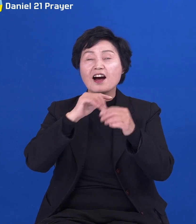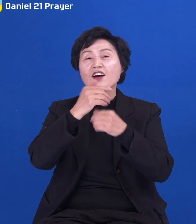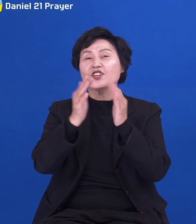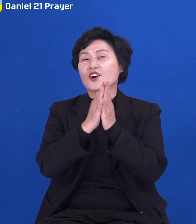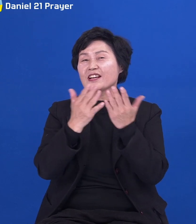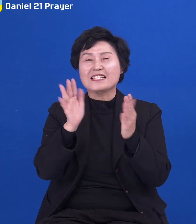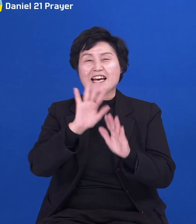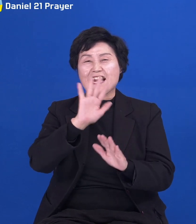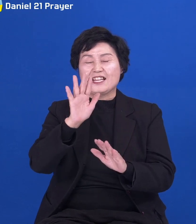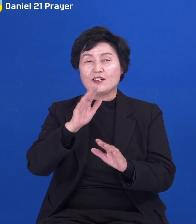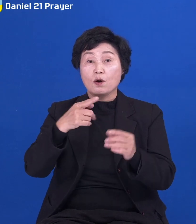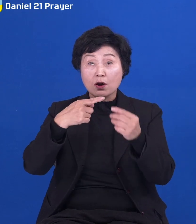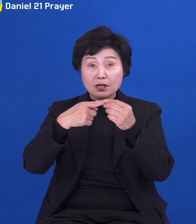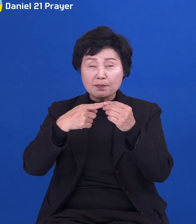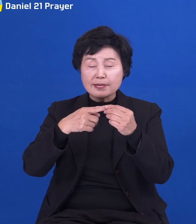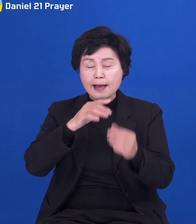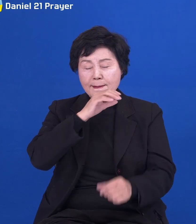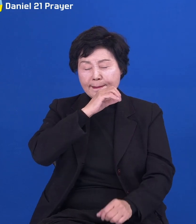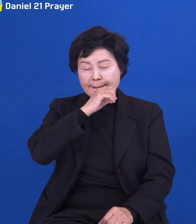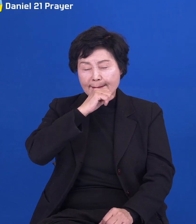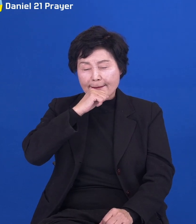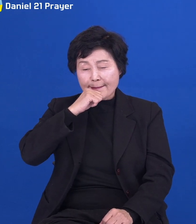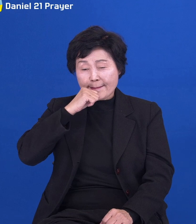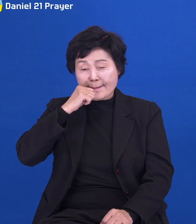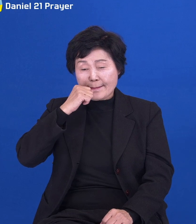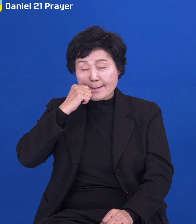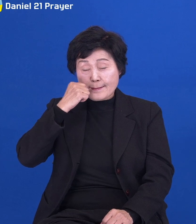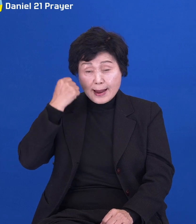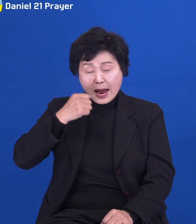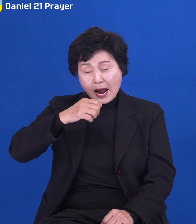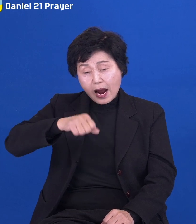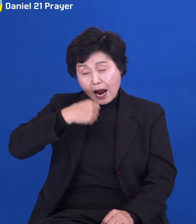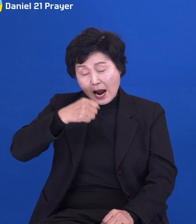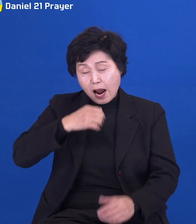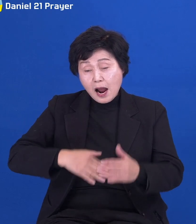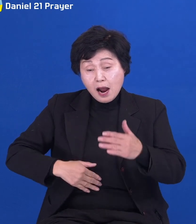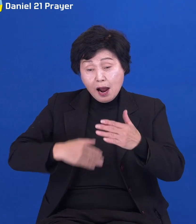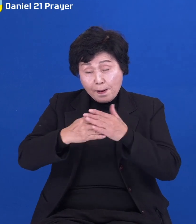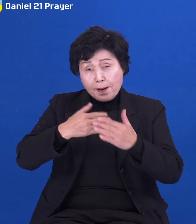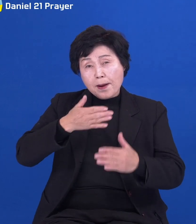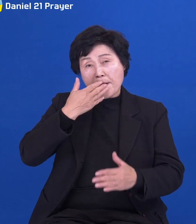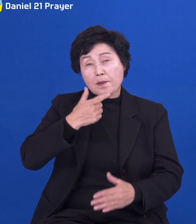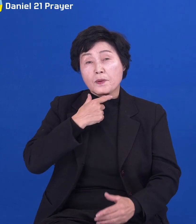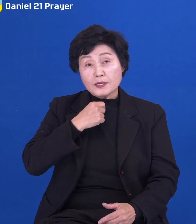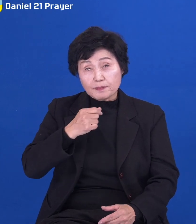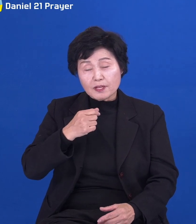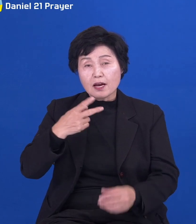번째는 맛있는 음식을 좀 배불리 먹고 싶었고 두 번째가 성경책이었어요.